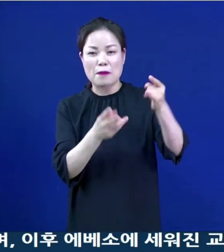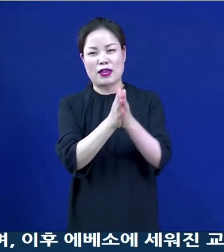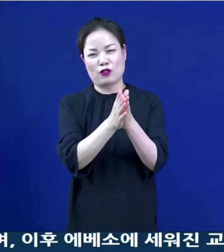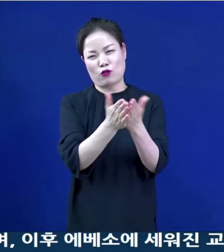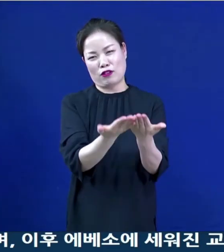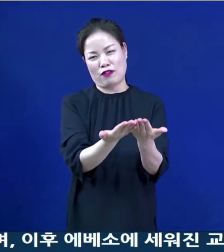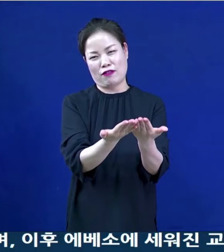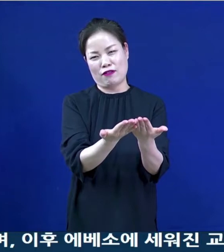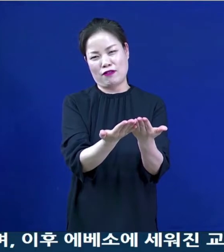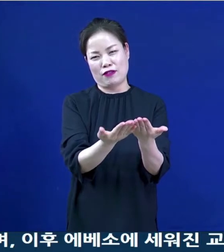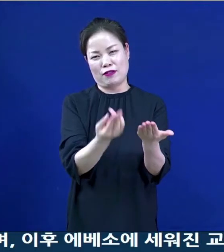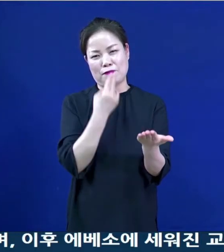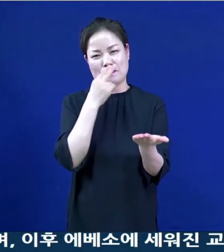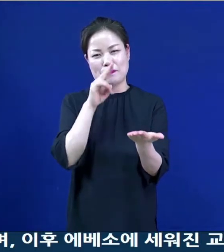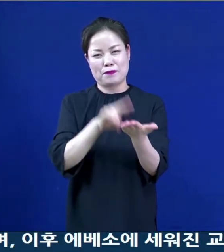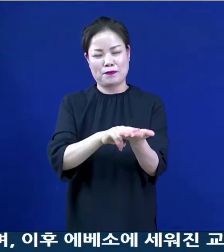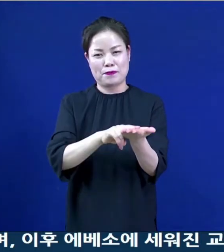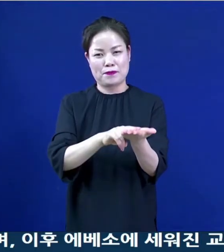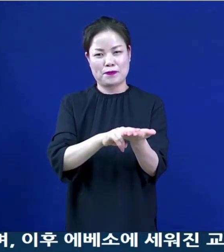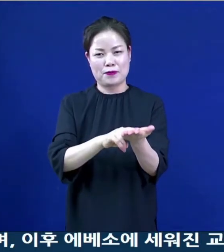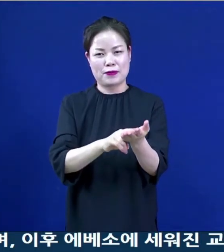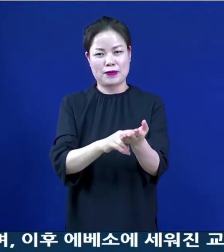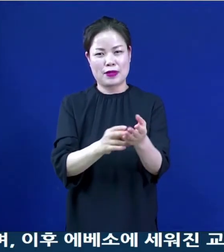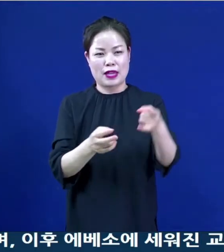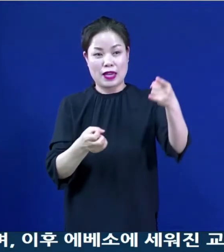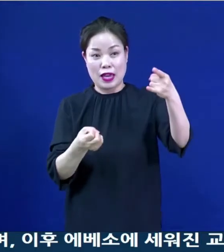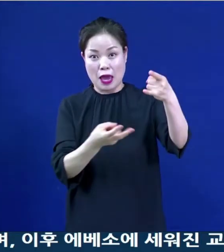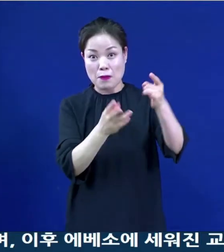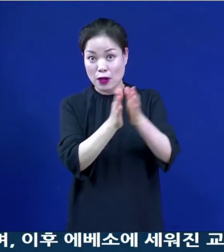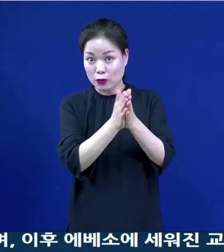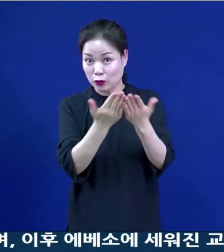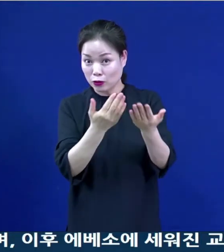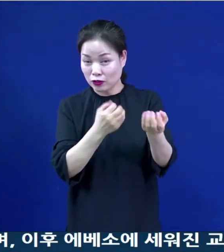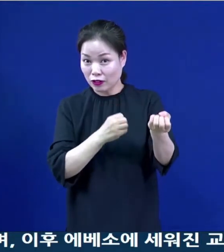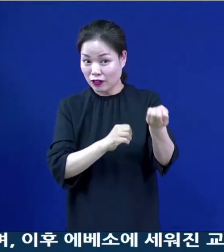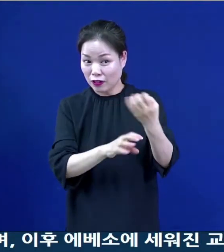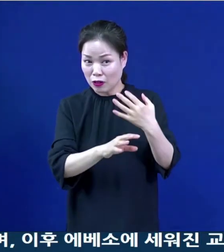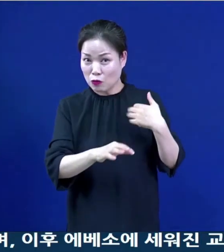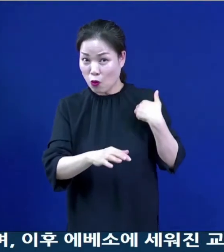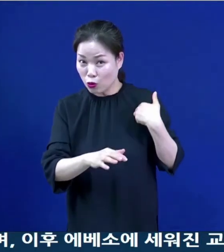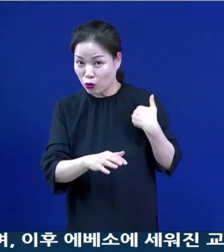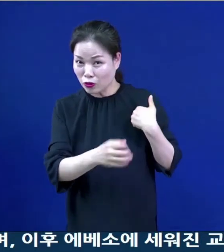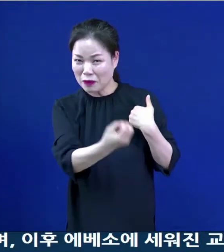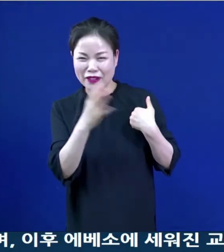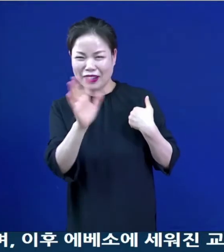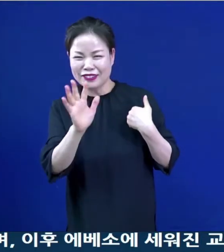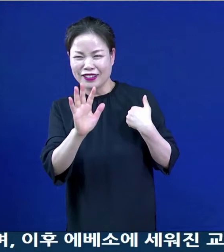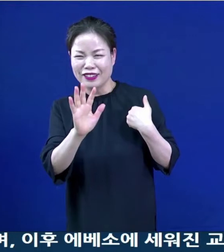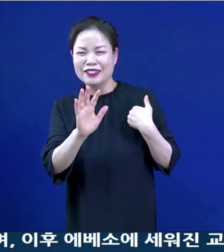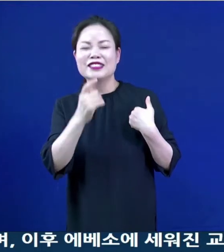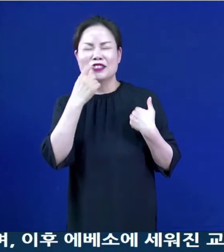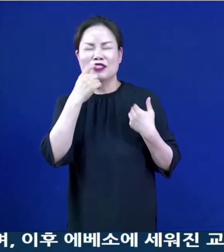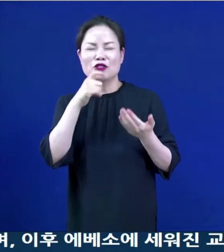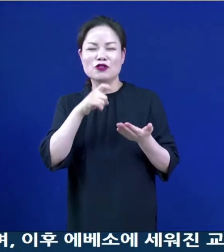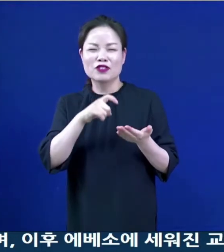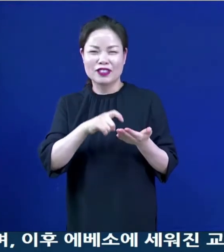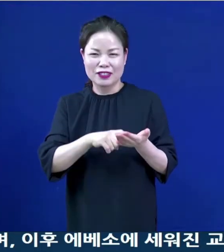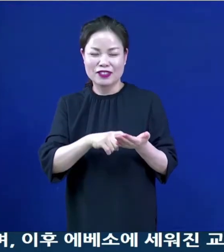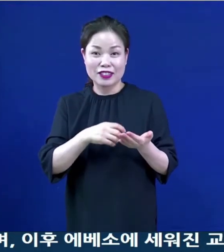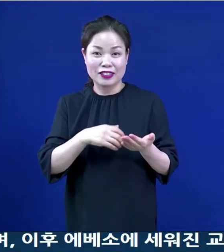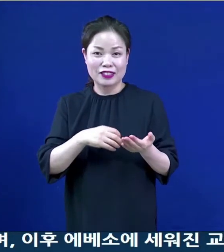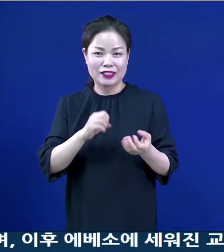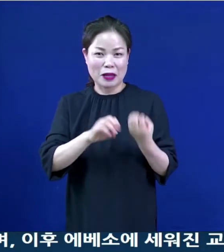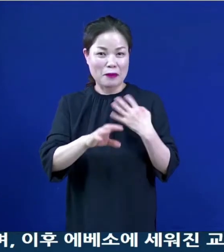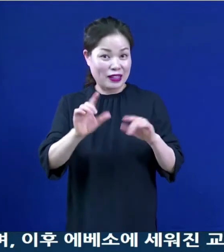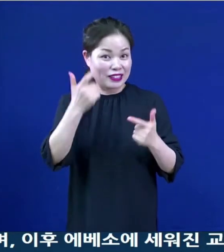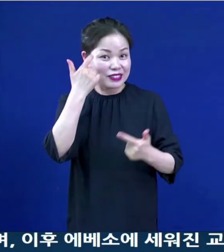에베소서 편지가 남아 있습니다. 혹시 모르셔서 답한 거 아니죠? 다 알고 너무 쉬우니까 답 안 하신 거죠?